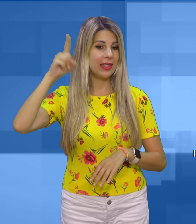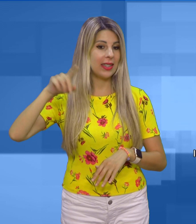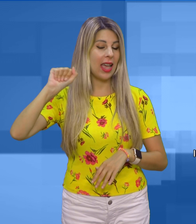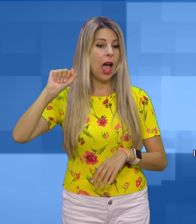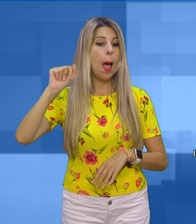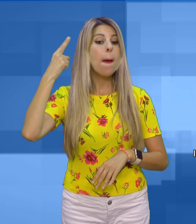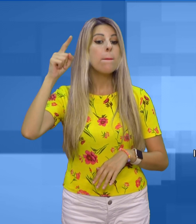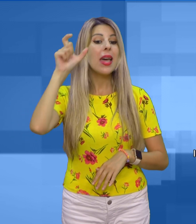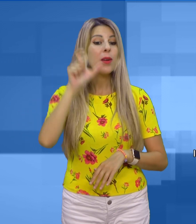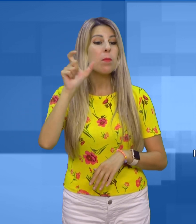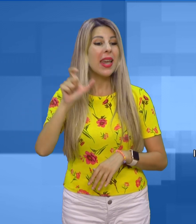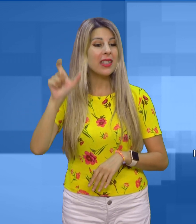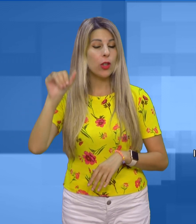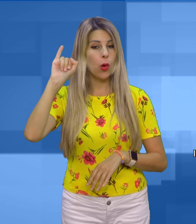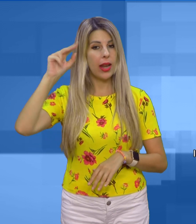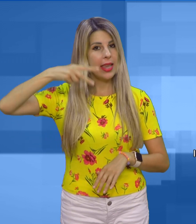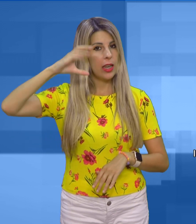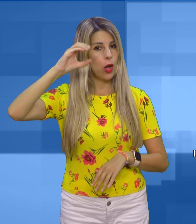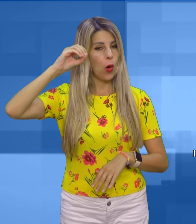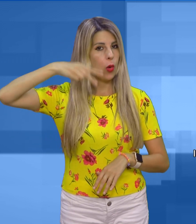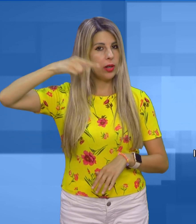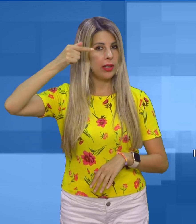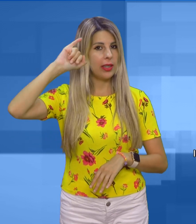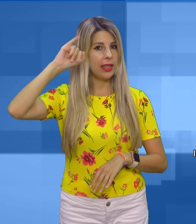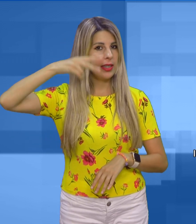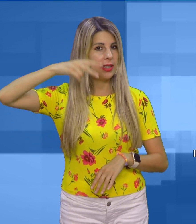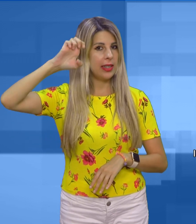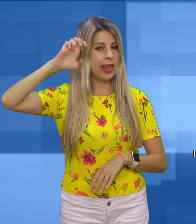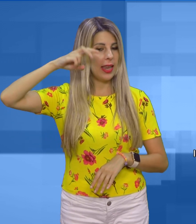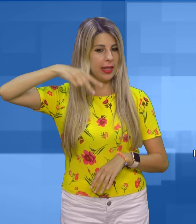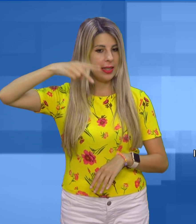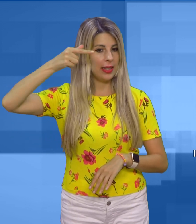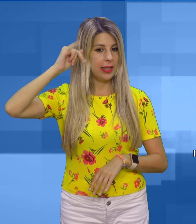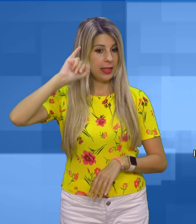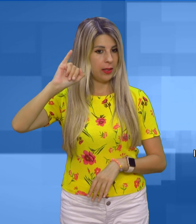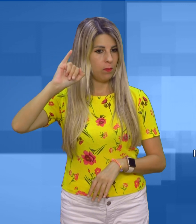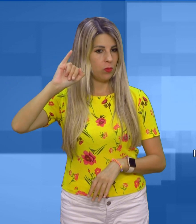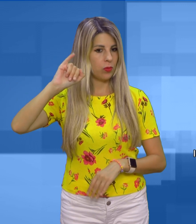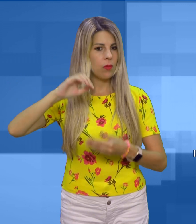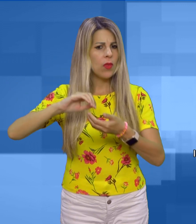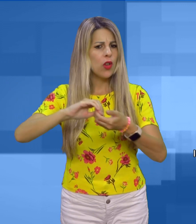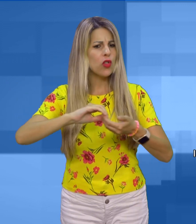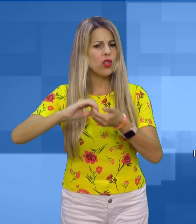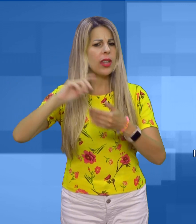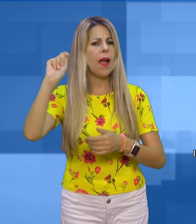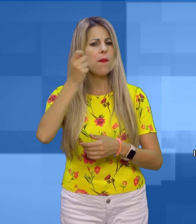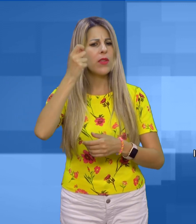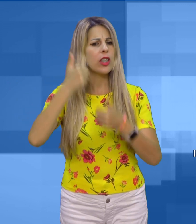La società vincitrice della gara d'appalto continua a non rispettare le tempistiche di consegna previste